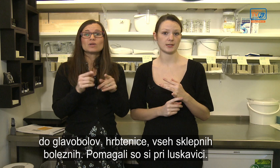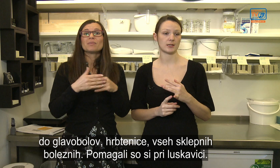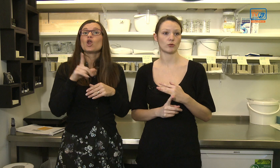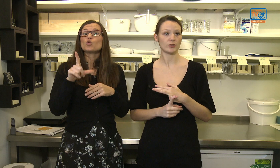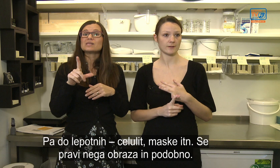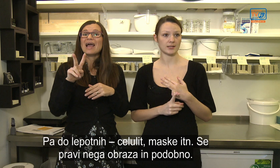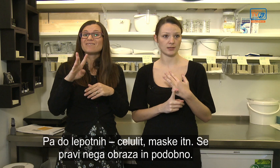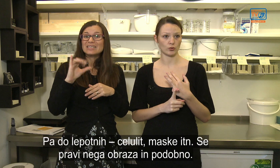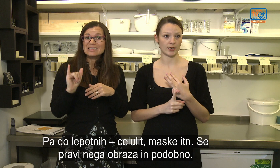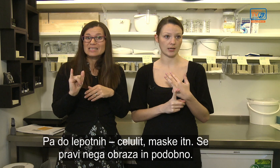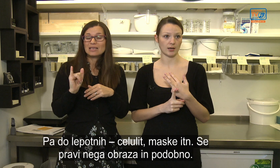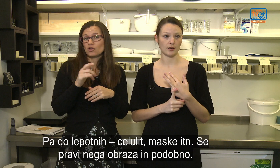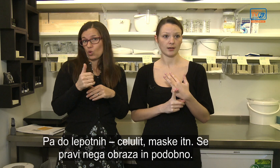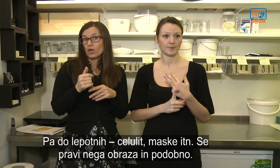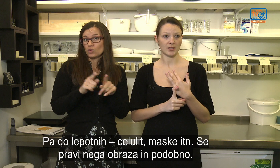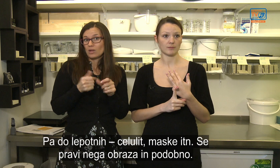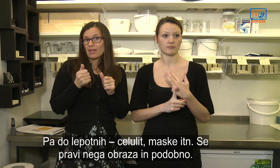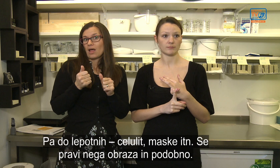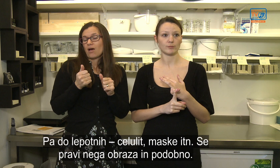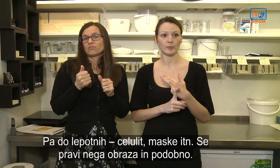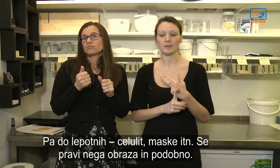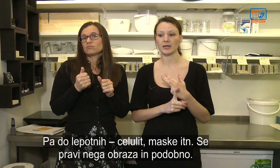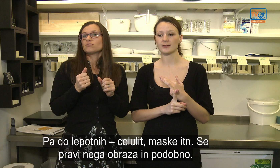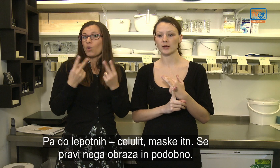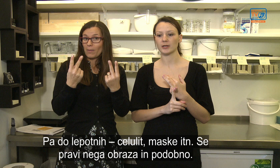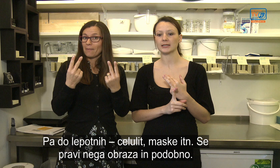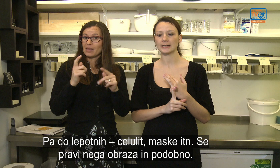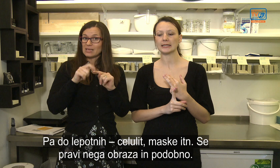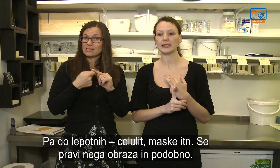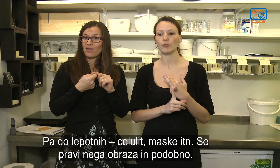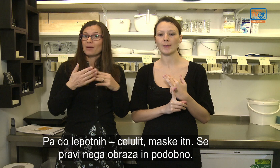recimo. Luskavica je zelo ena taka pomembna stvar, pri kateri glina pomaga.